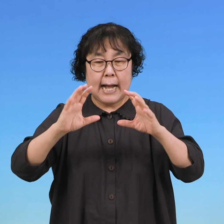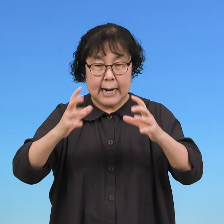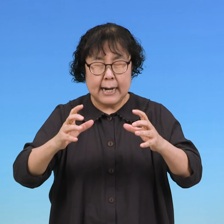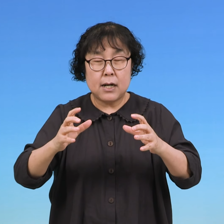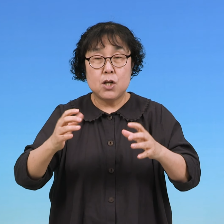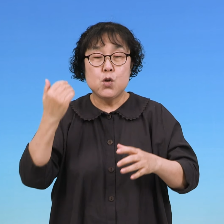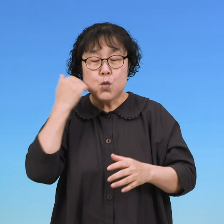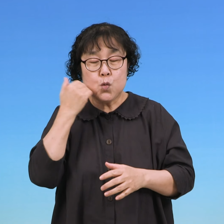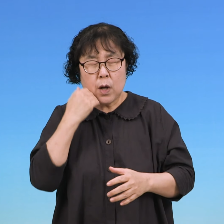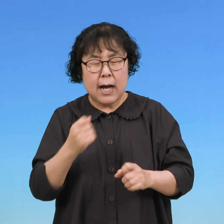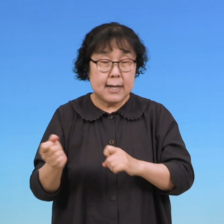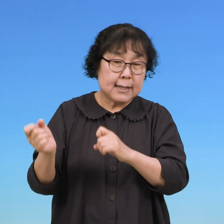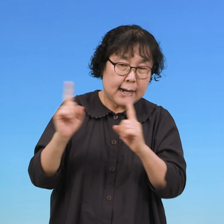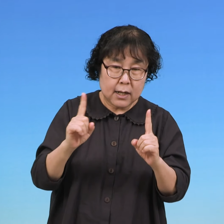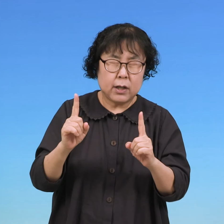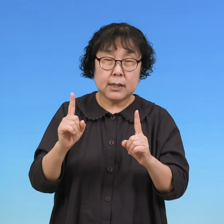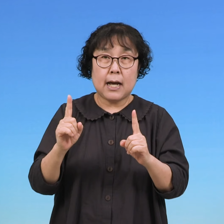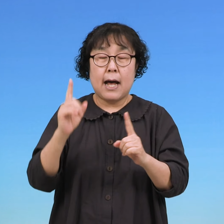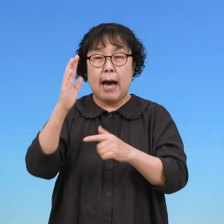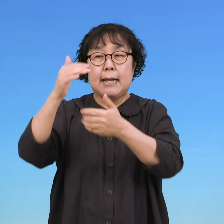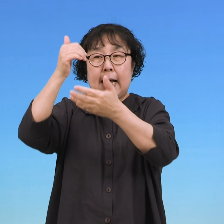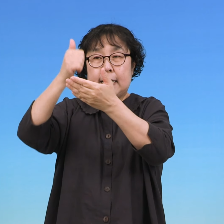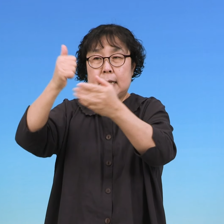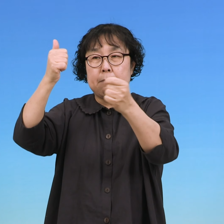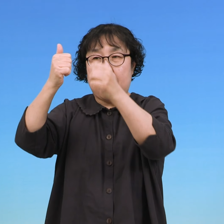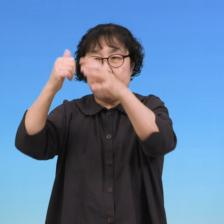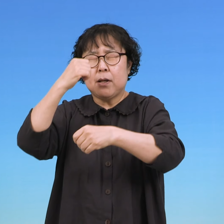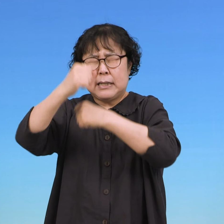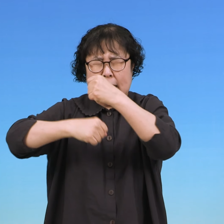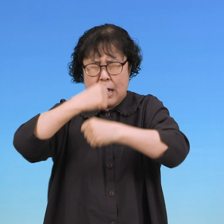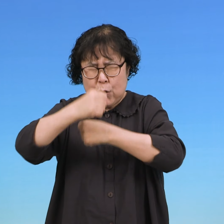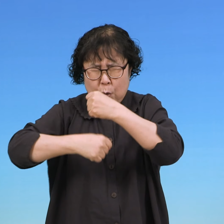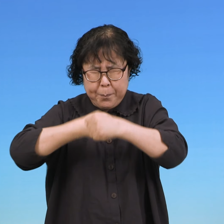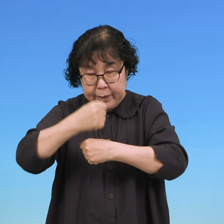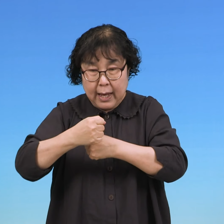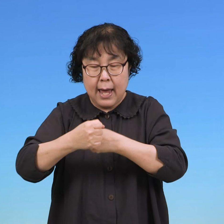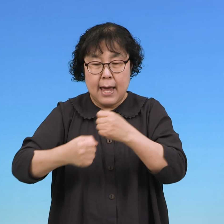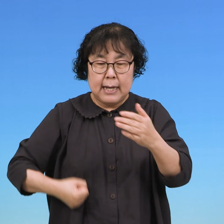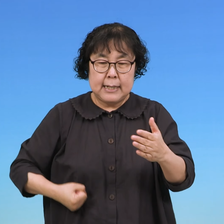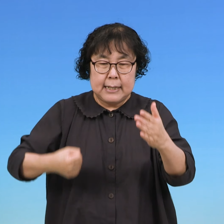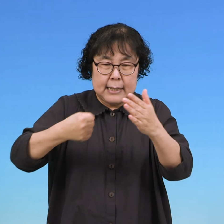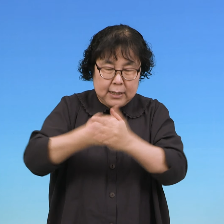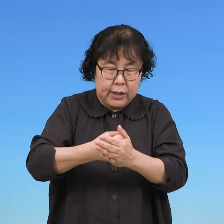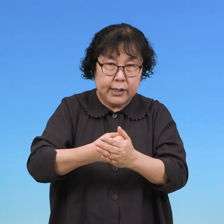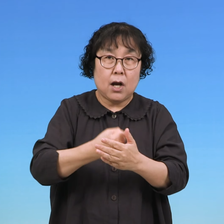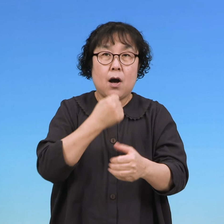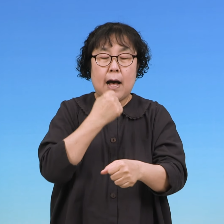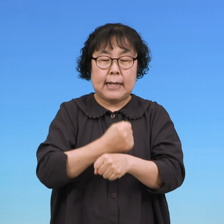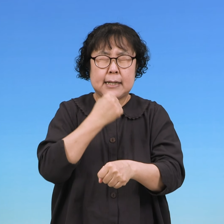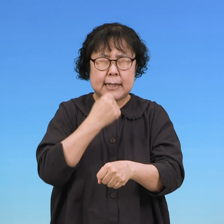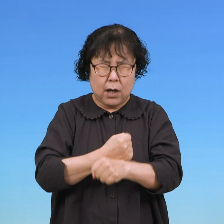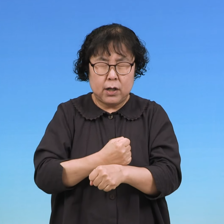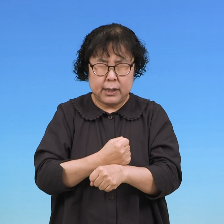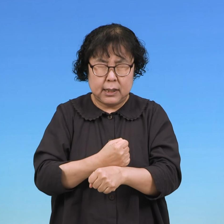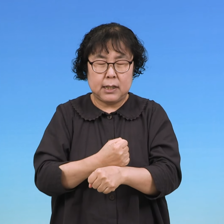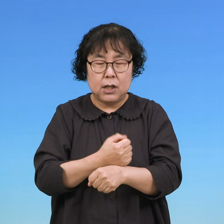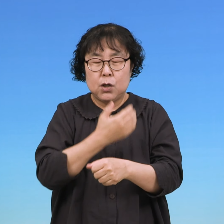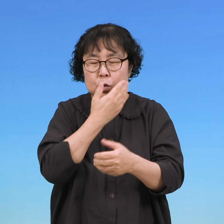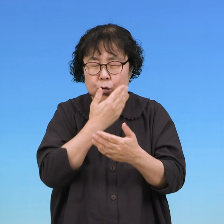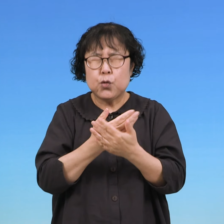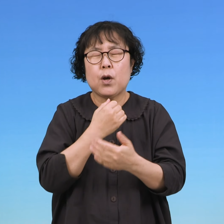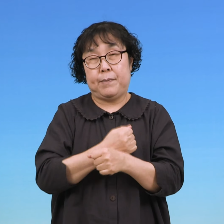누가 살릴 것인가를 그 기준으로 자유롭게 주신 은혜를 가지고 결정하는 게 교회예요. 그래서 제가 1절 그거 언급 안